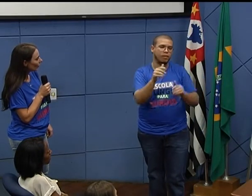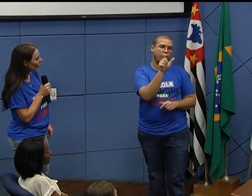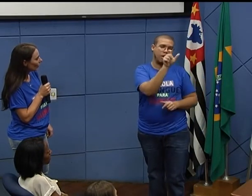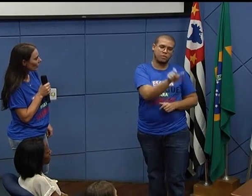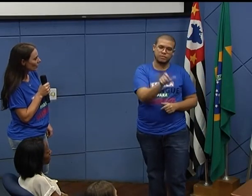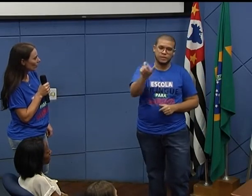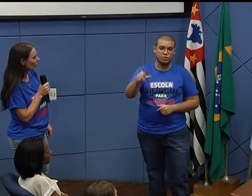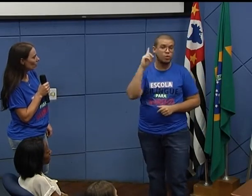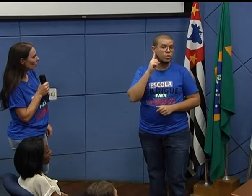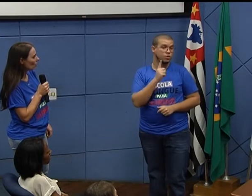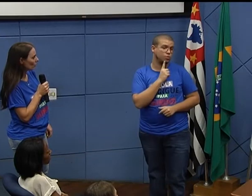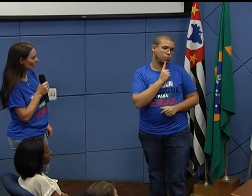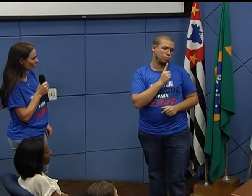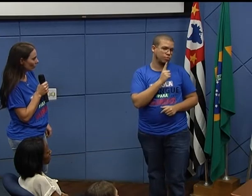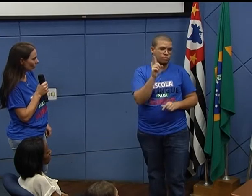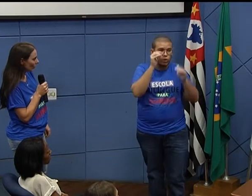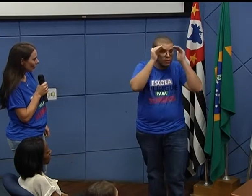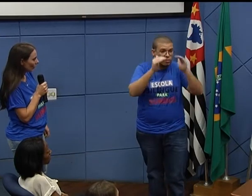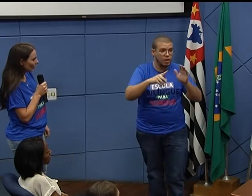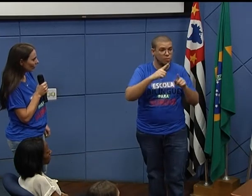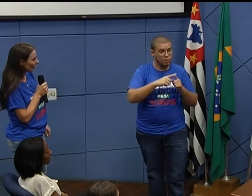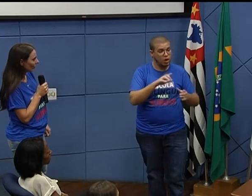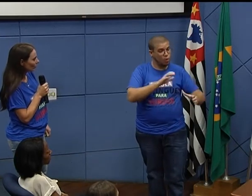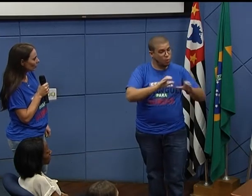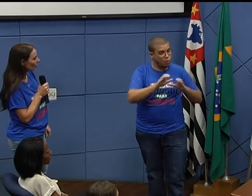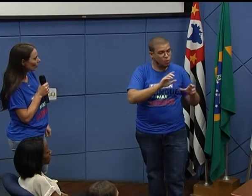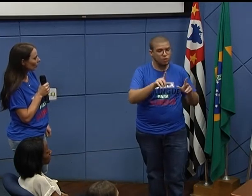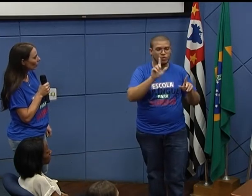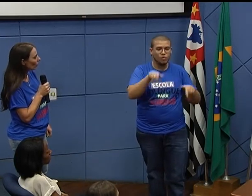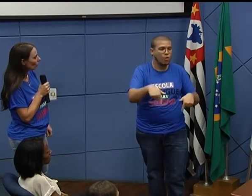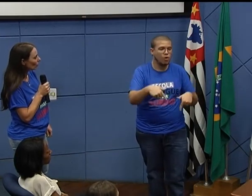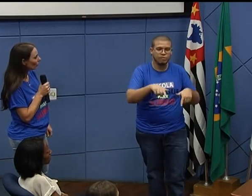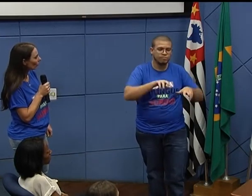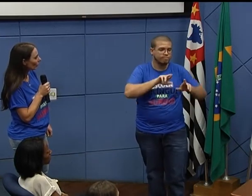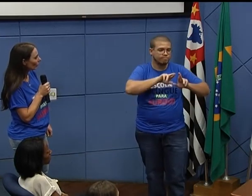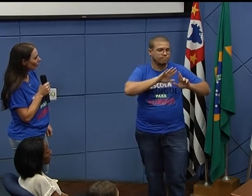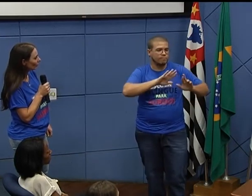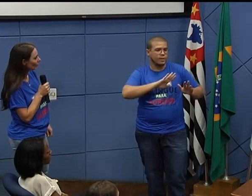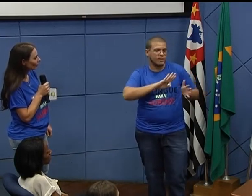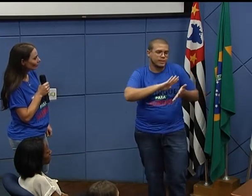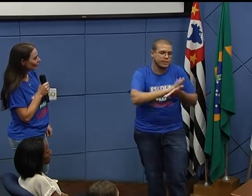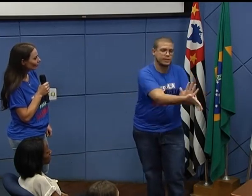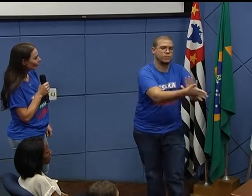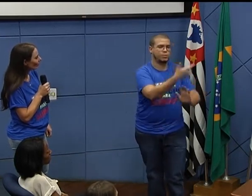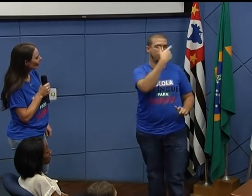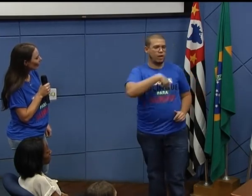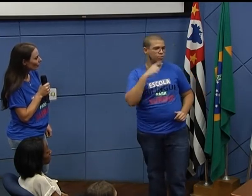não teve respeito com a pessoa surda. Não teve respeito, porque o concurso foi